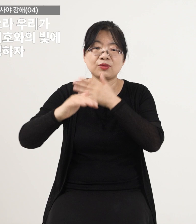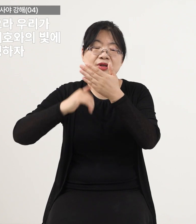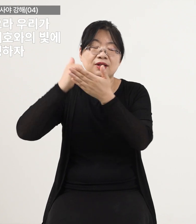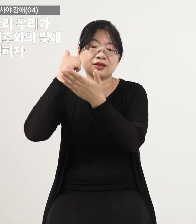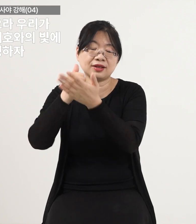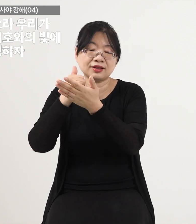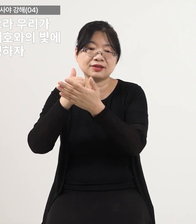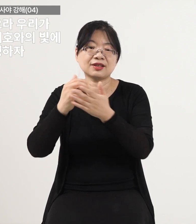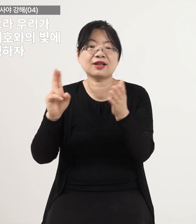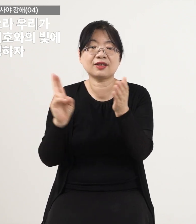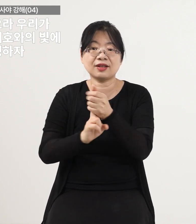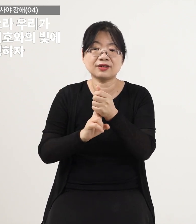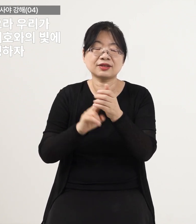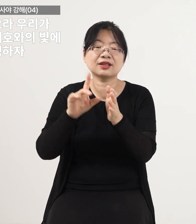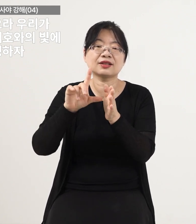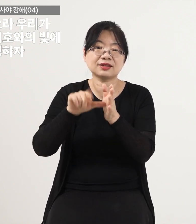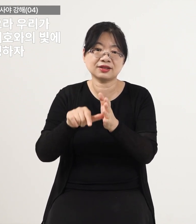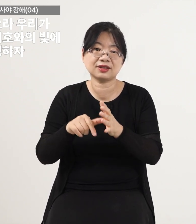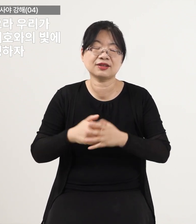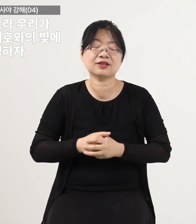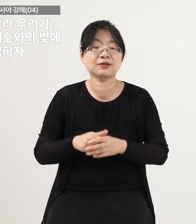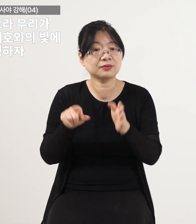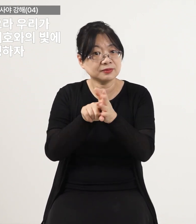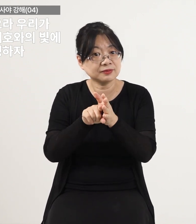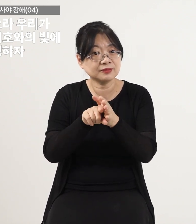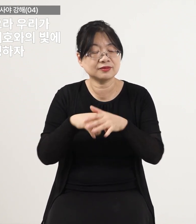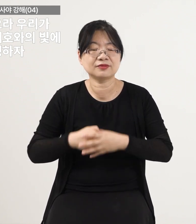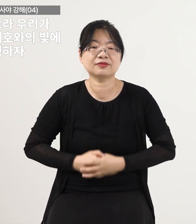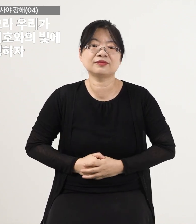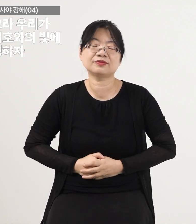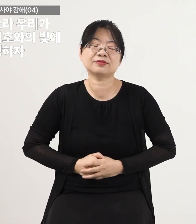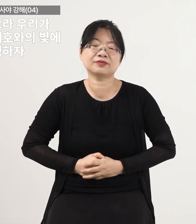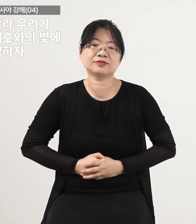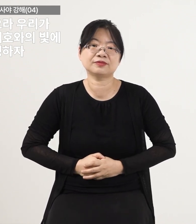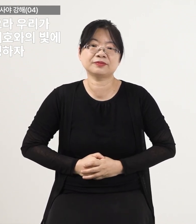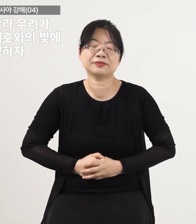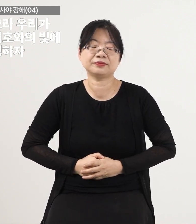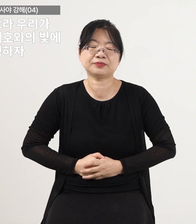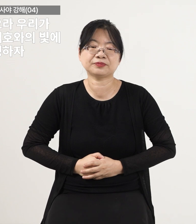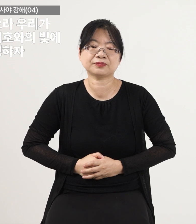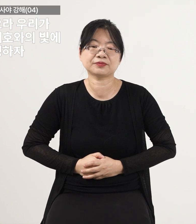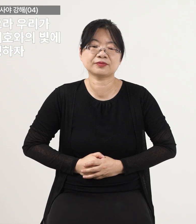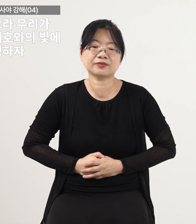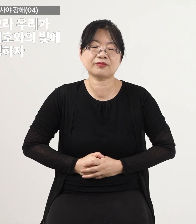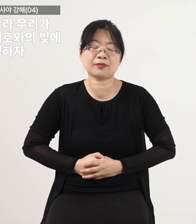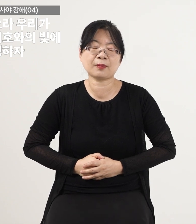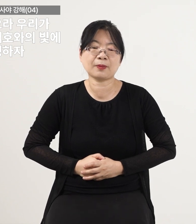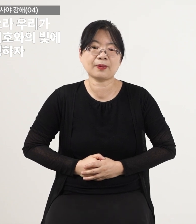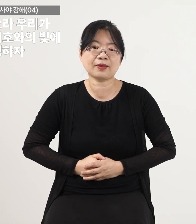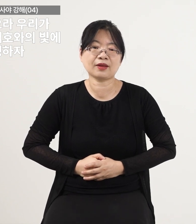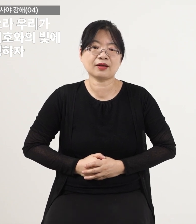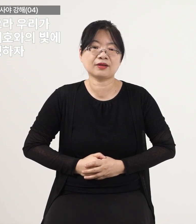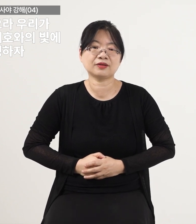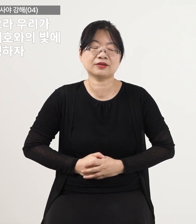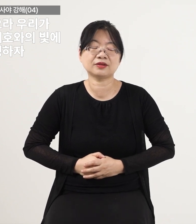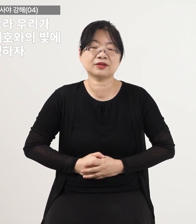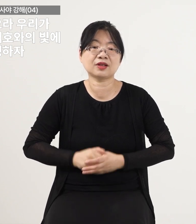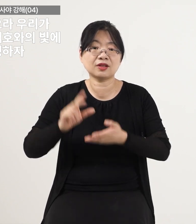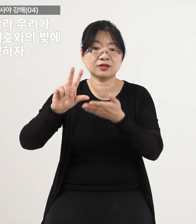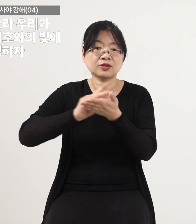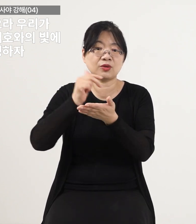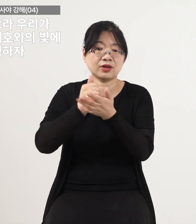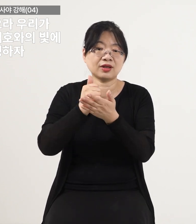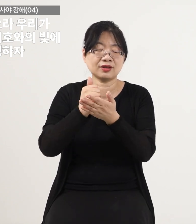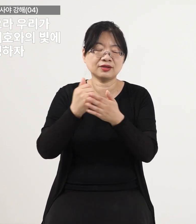하나님의 감추어진 시간. 믿습니까? 자, 그런데 말일에